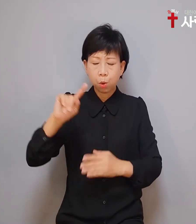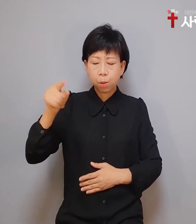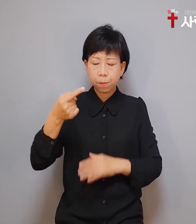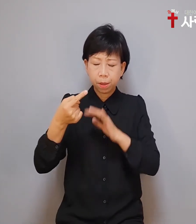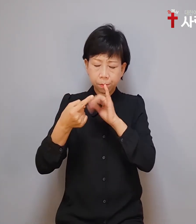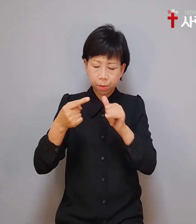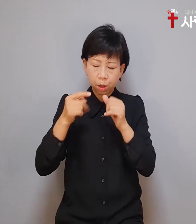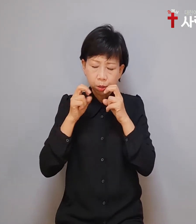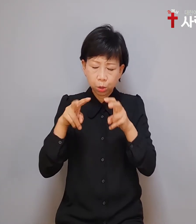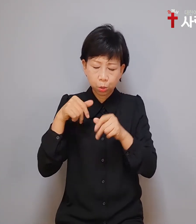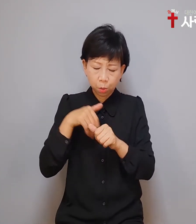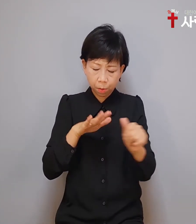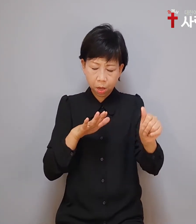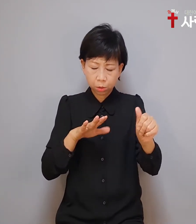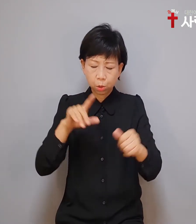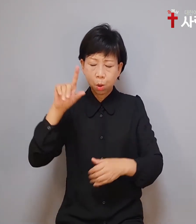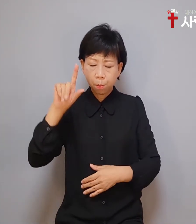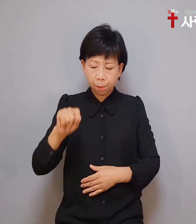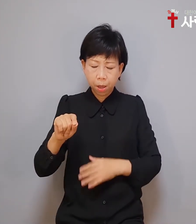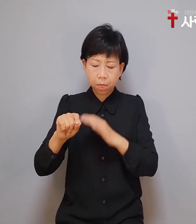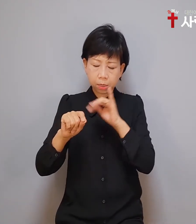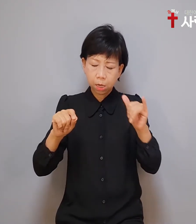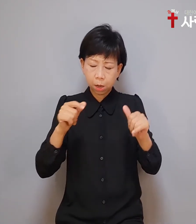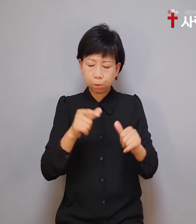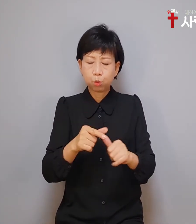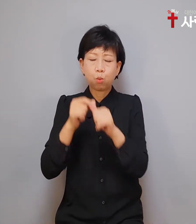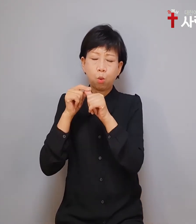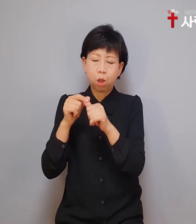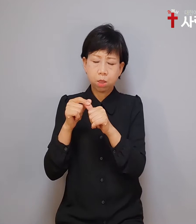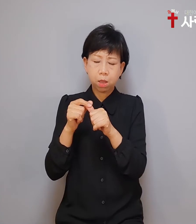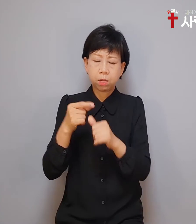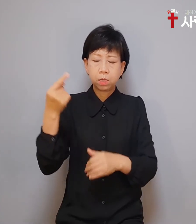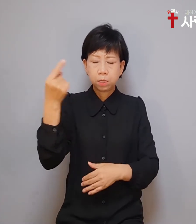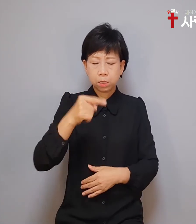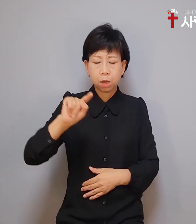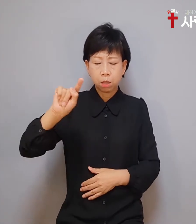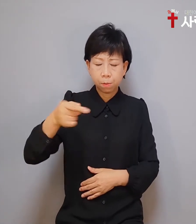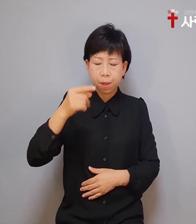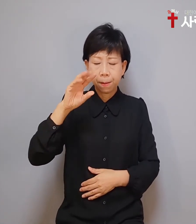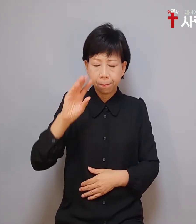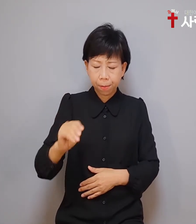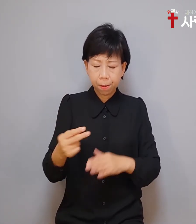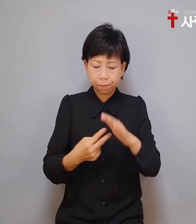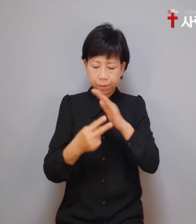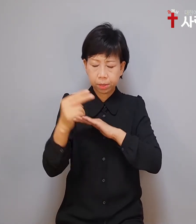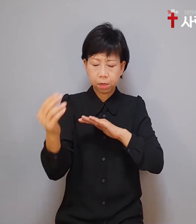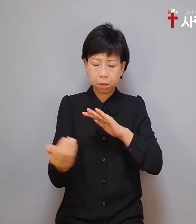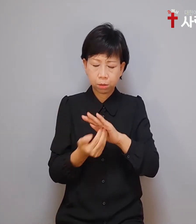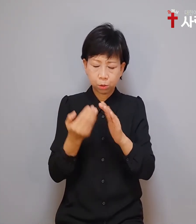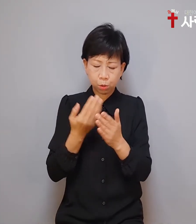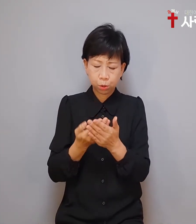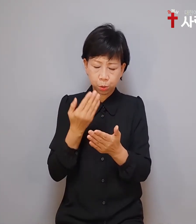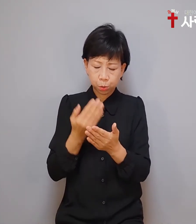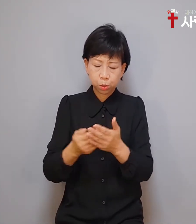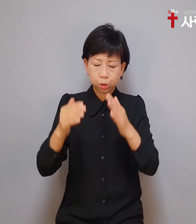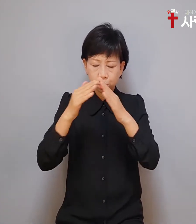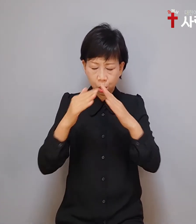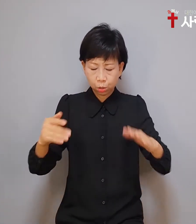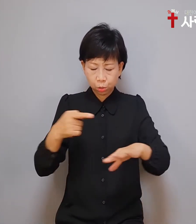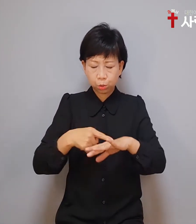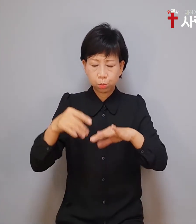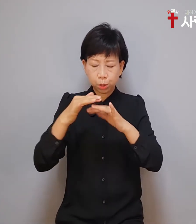파송하며 10,000명의 영혼을 구원하는 1100만 비전이 이루어지게 하시어 전주와